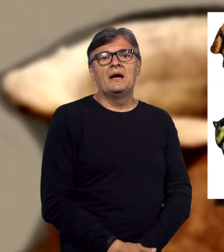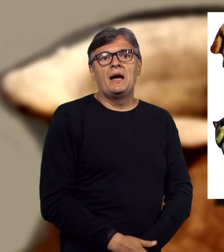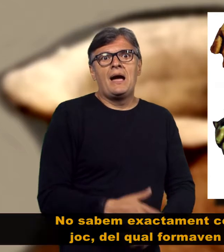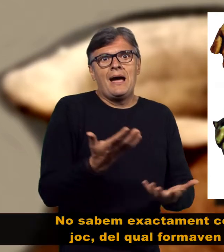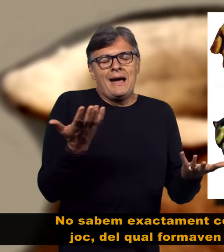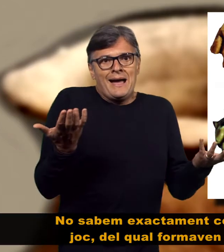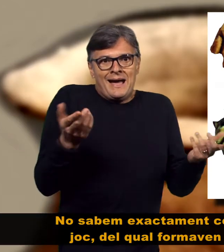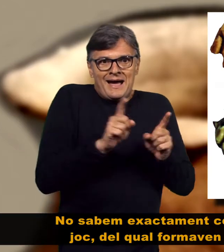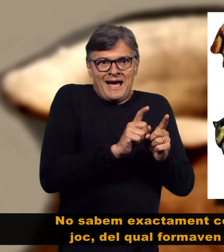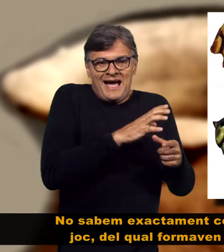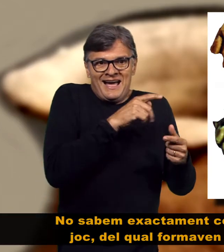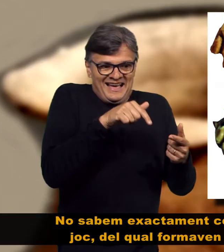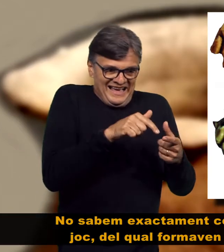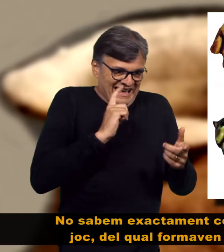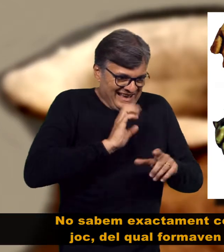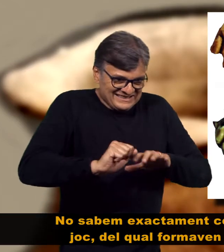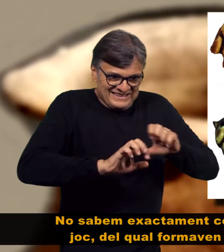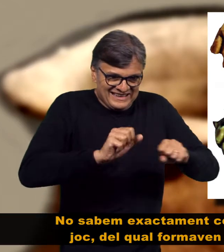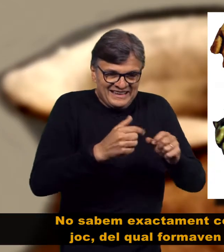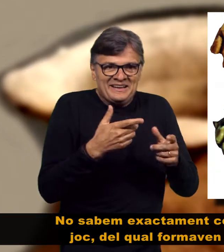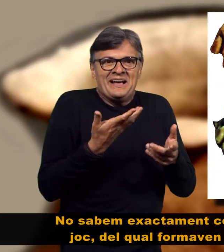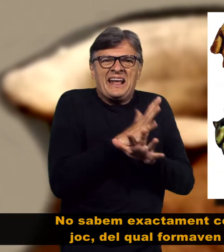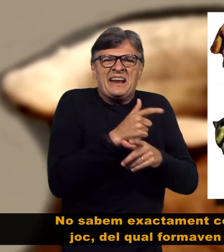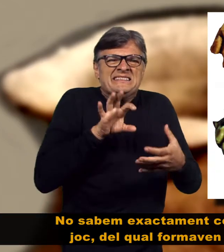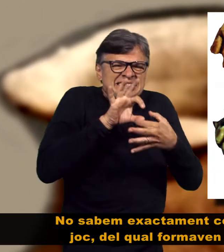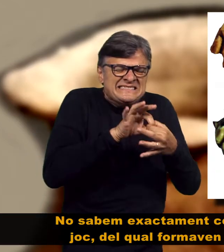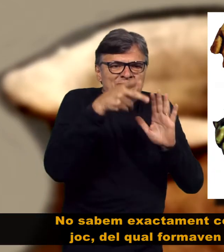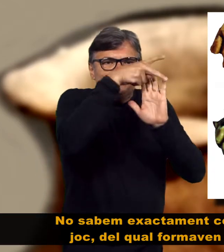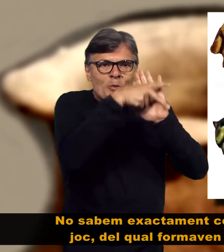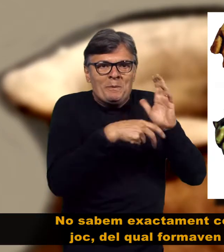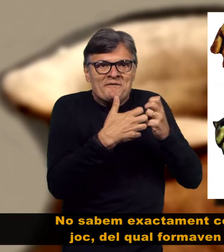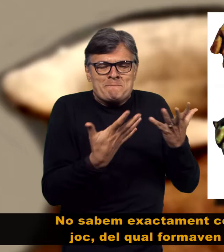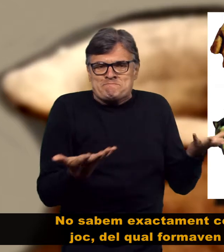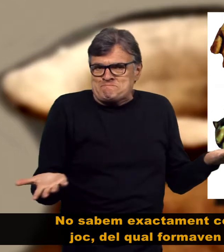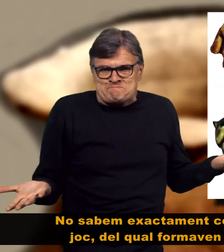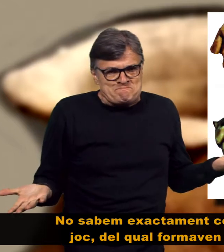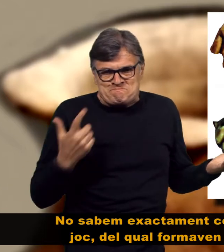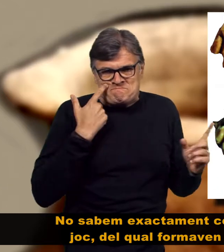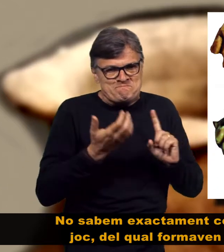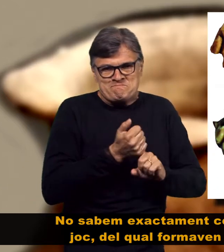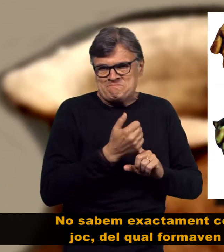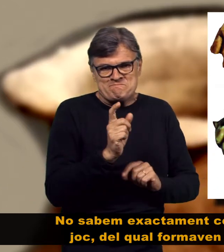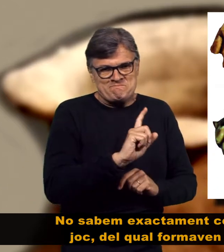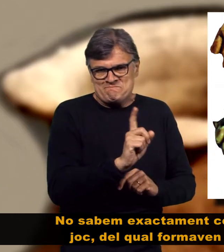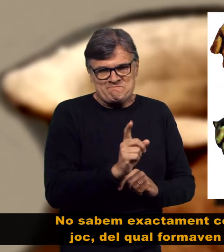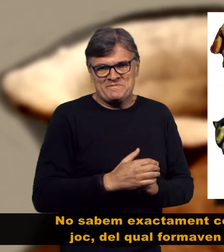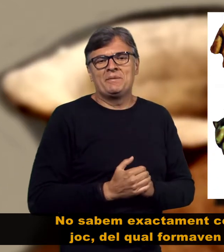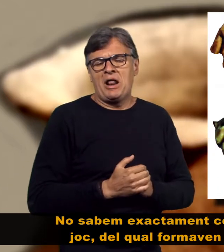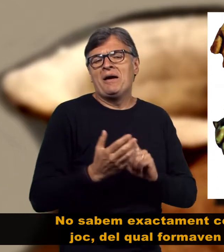No sabem exactament com es jugava aquest joc, del qual formaven part unes 20 peces, però de ben segur que entre tant renecs